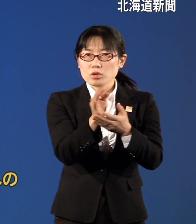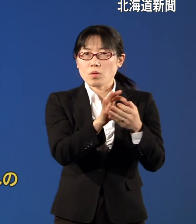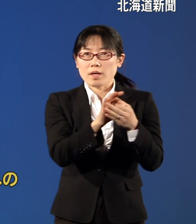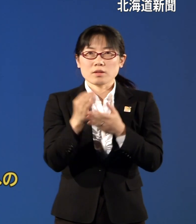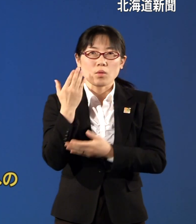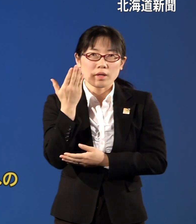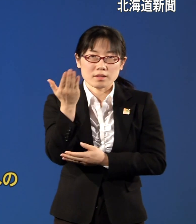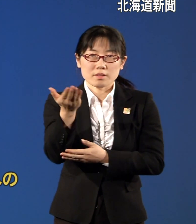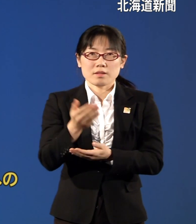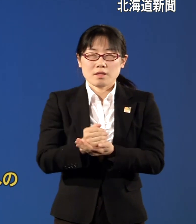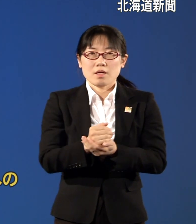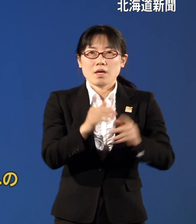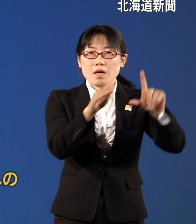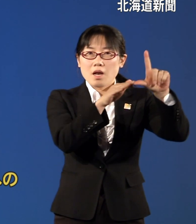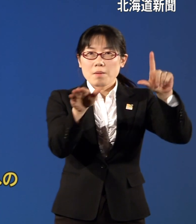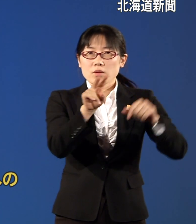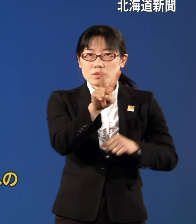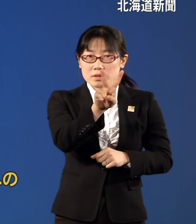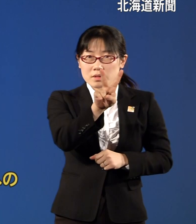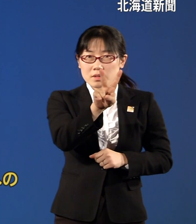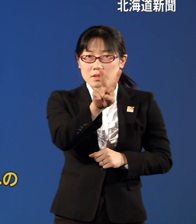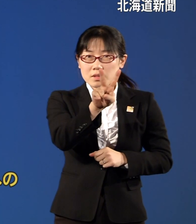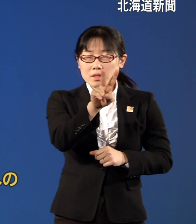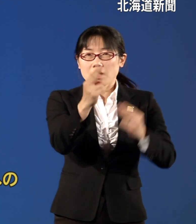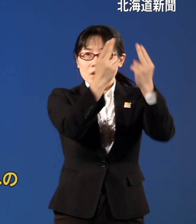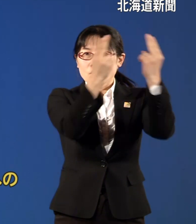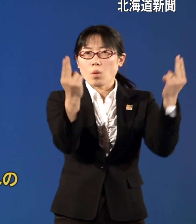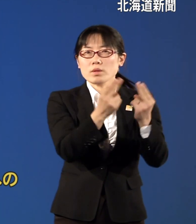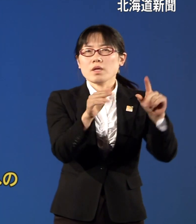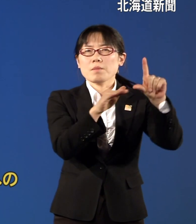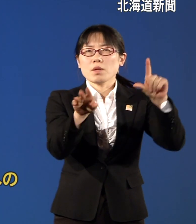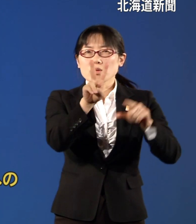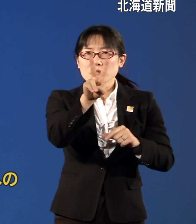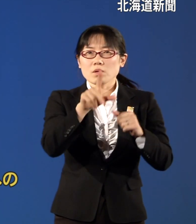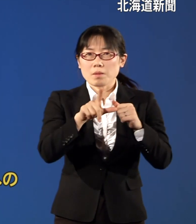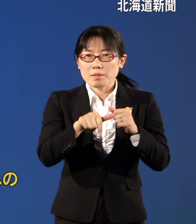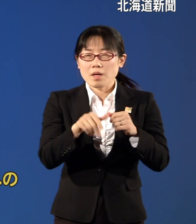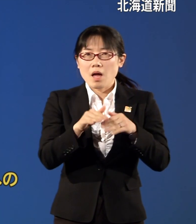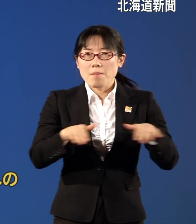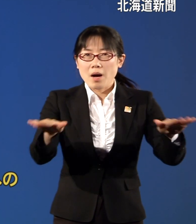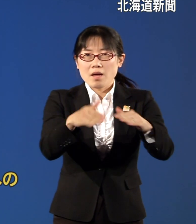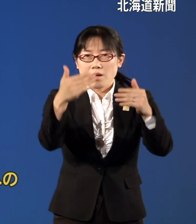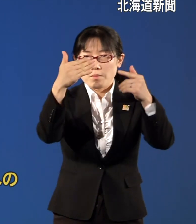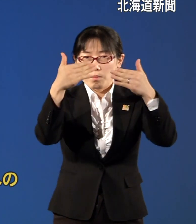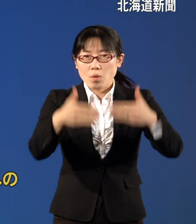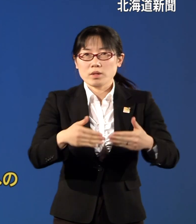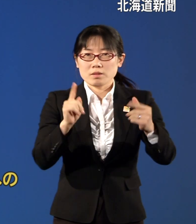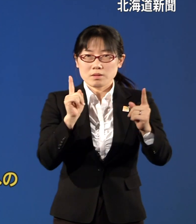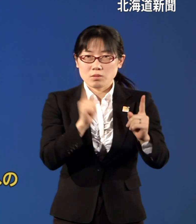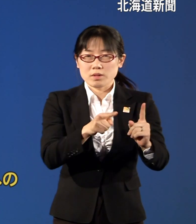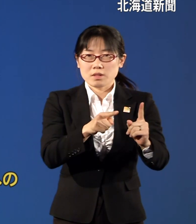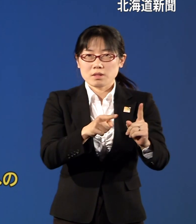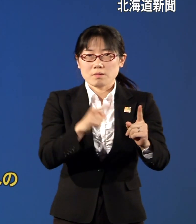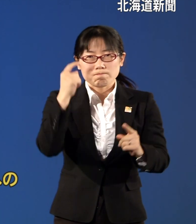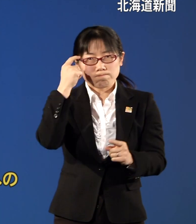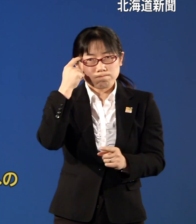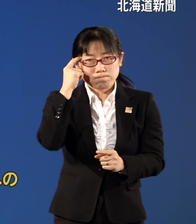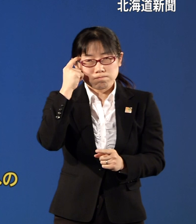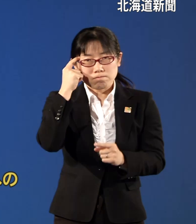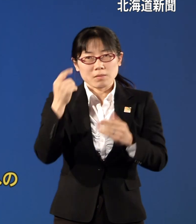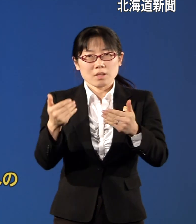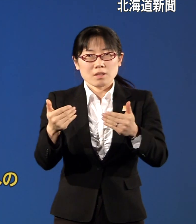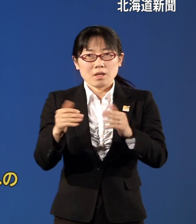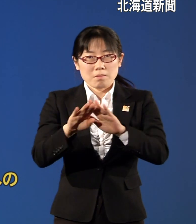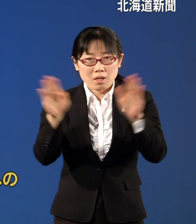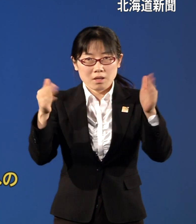。レベル分類2ですと、道でレベル分類2ですと、例えばまん延防止といったですね、措置を講じることが、はい、検討に